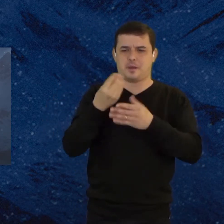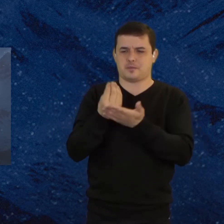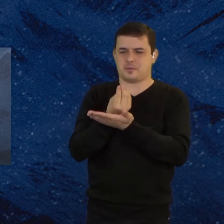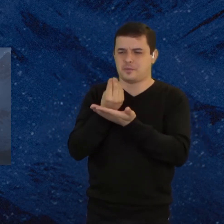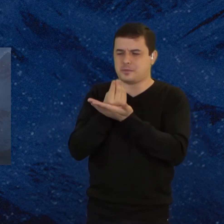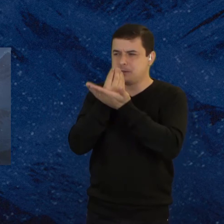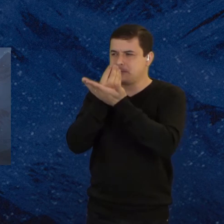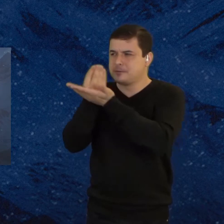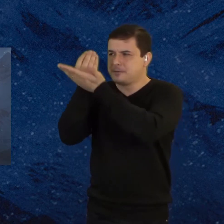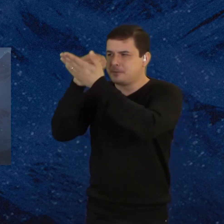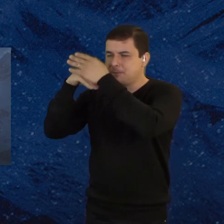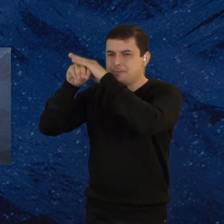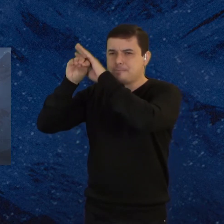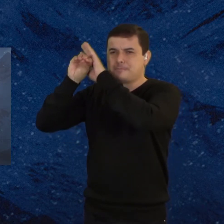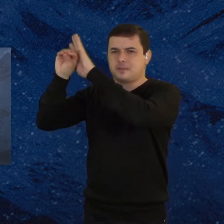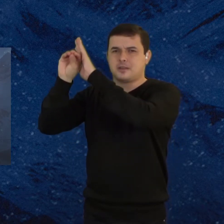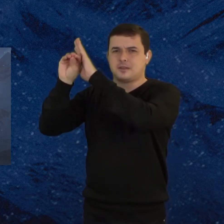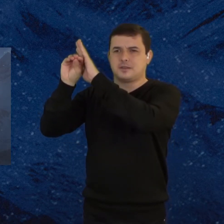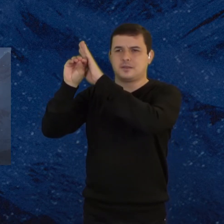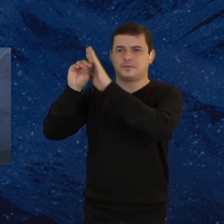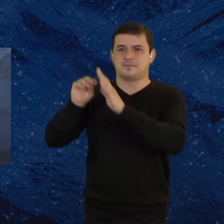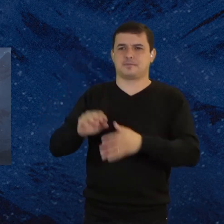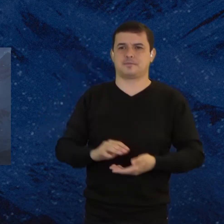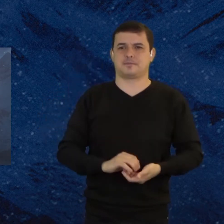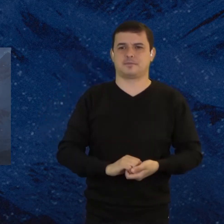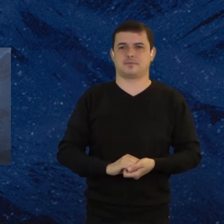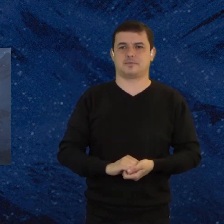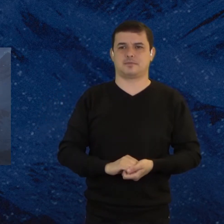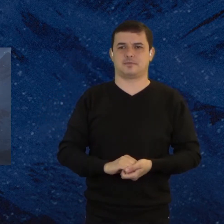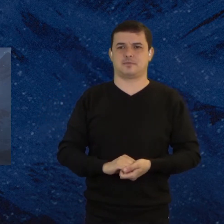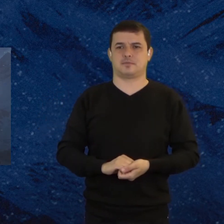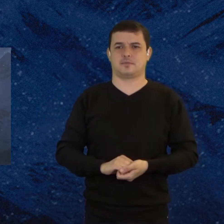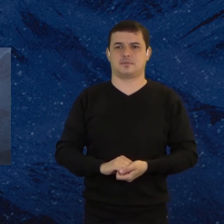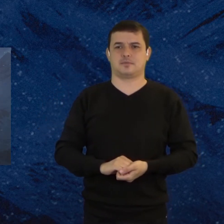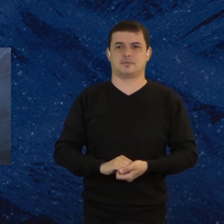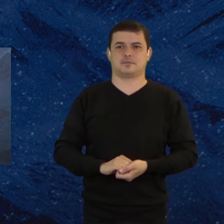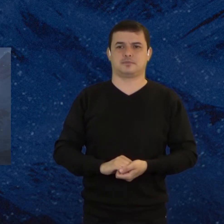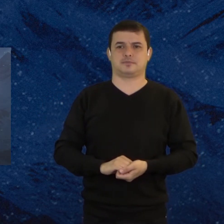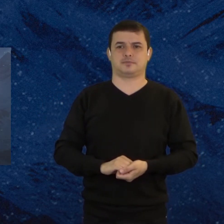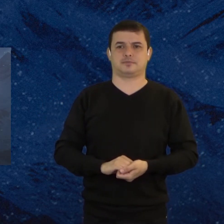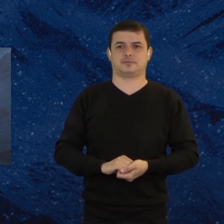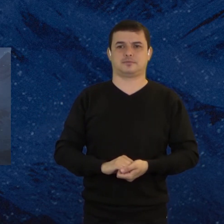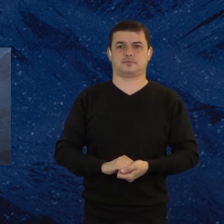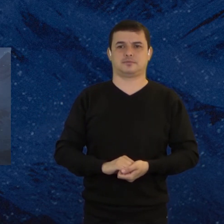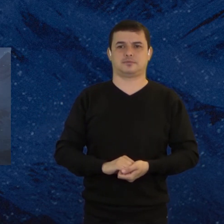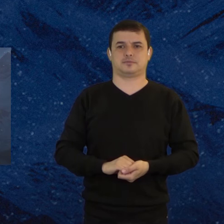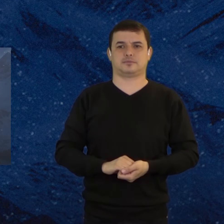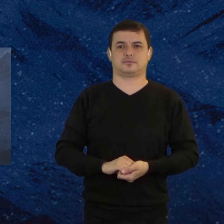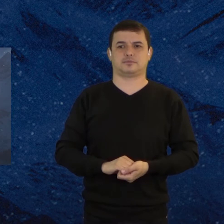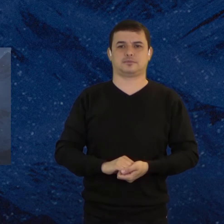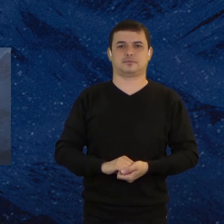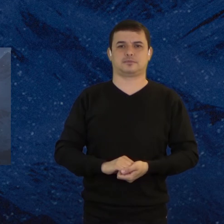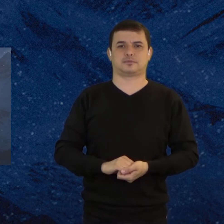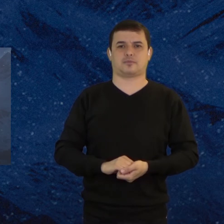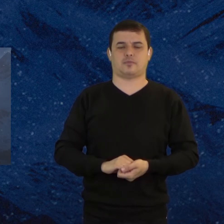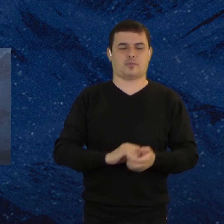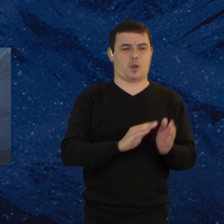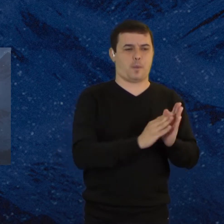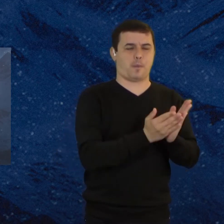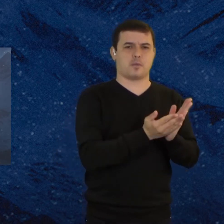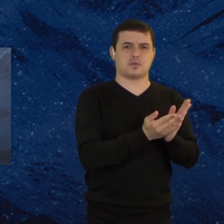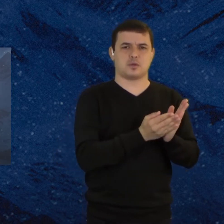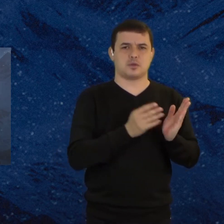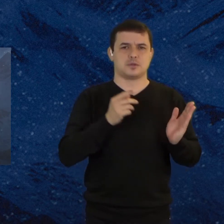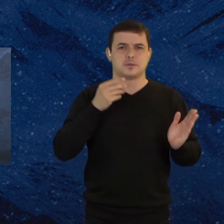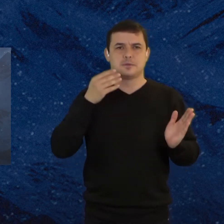Senhor de forma generosa. Como diz um texto bíblico que o irmão Pedro trouxe para nós